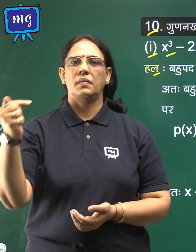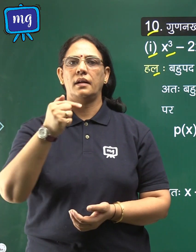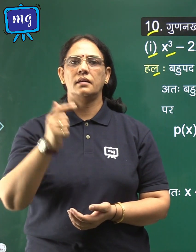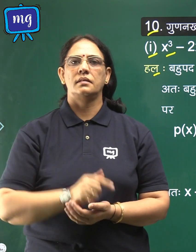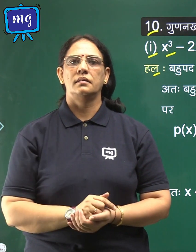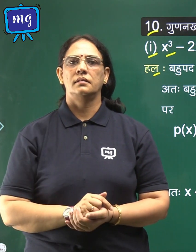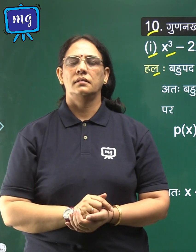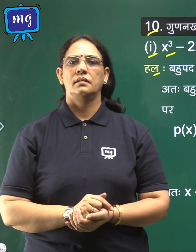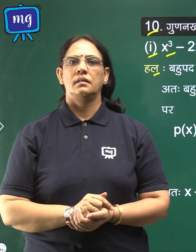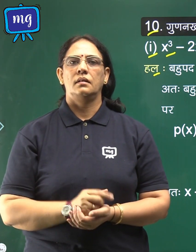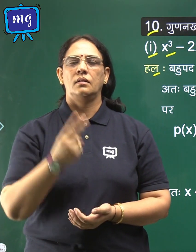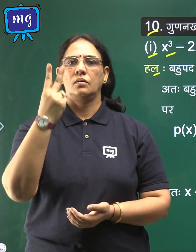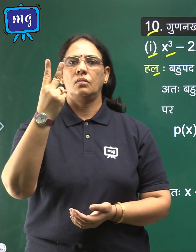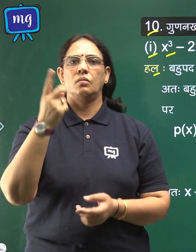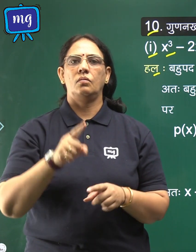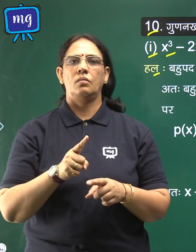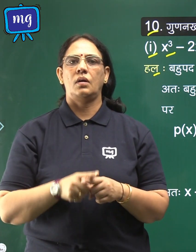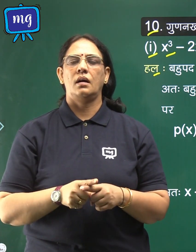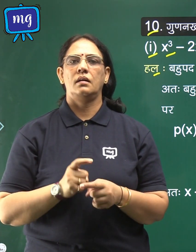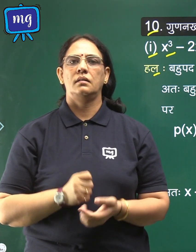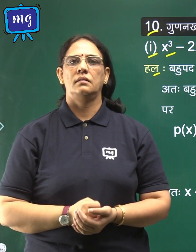माइनस दो गुना